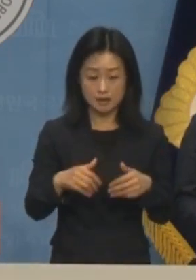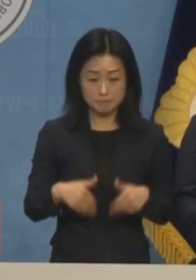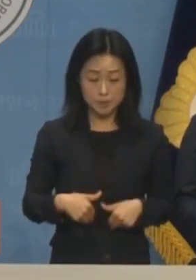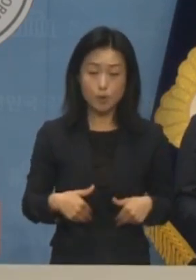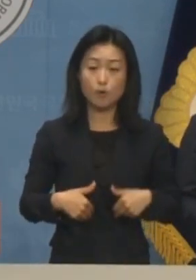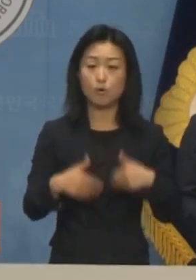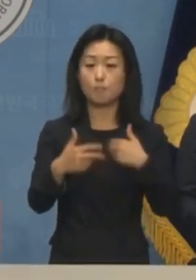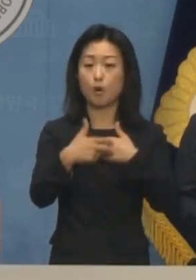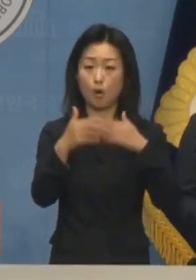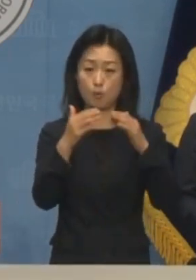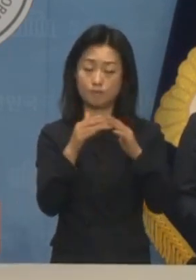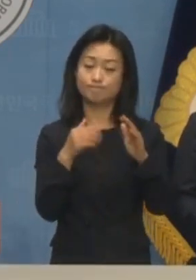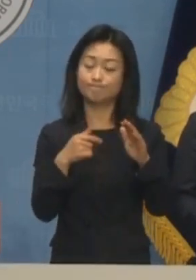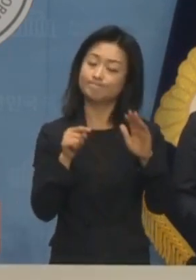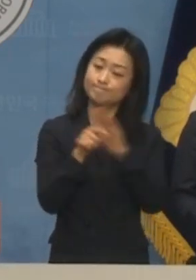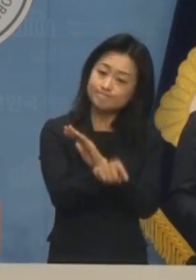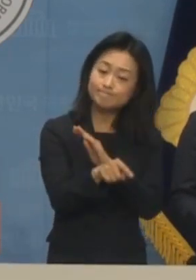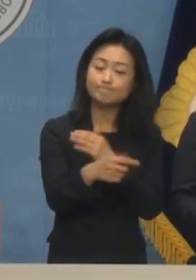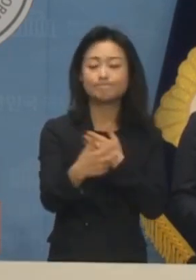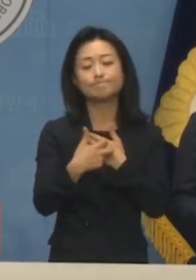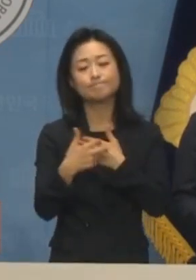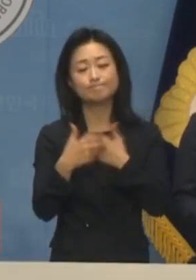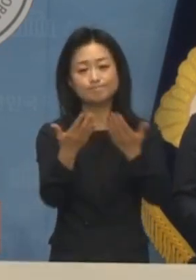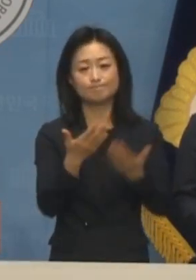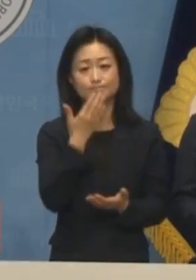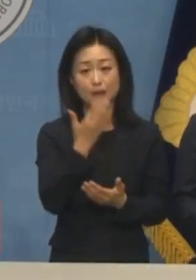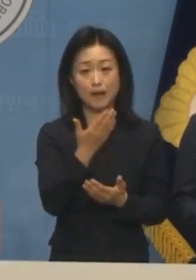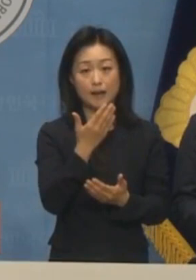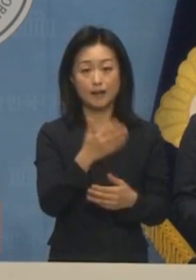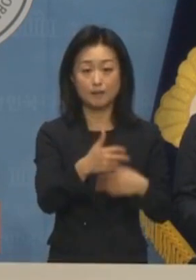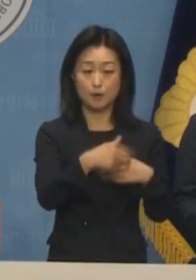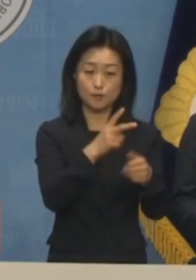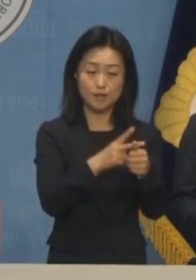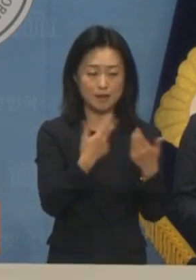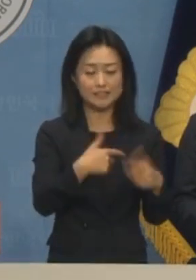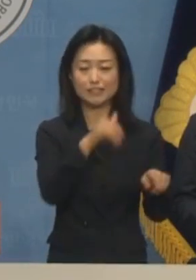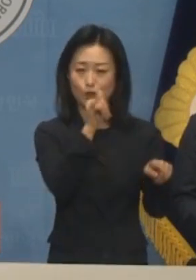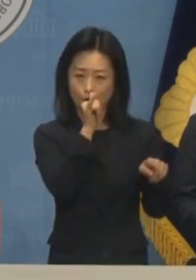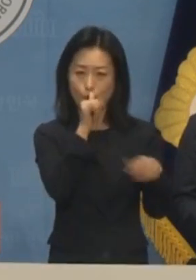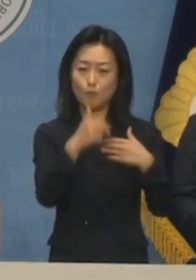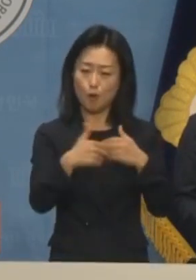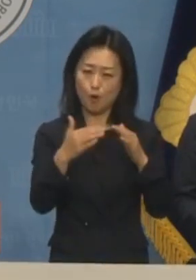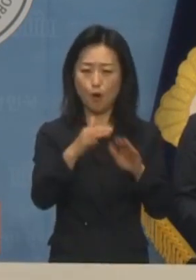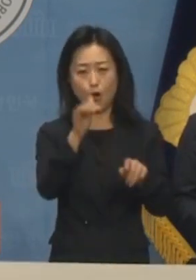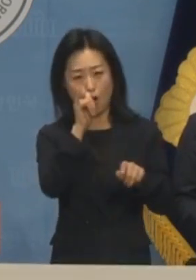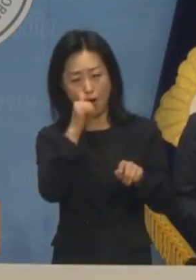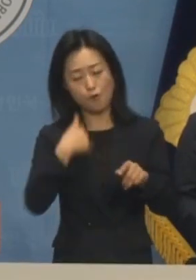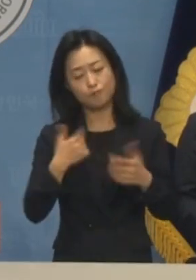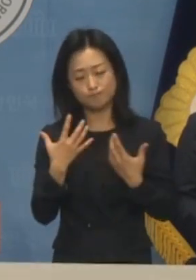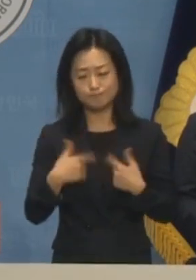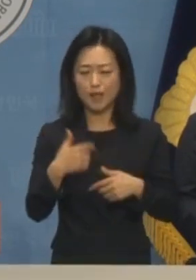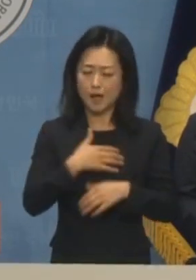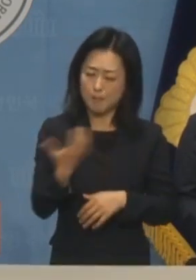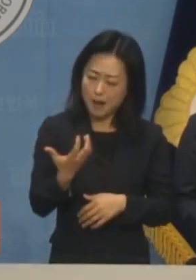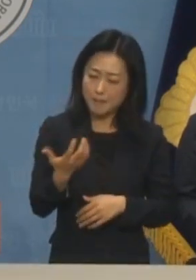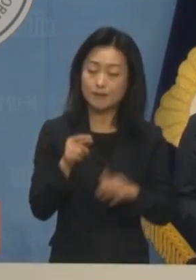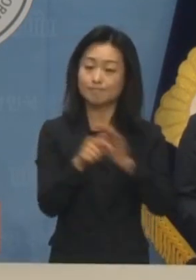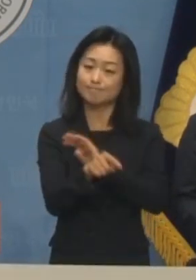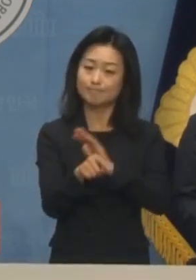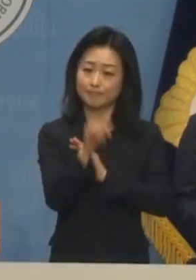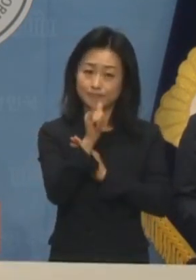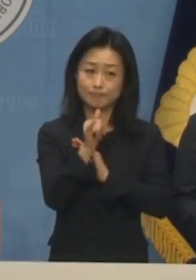의료를 받을 수 있도록 의사와 병원이 배치되고 병원과 의원이 경쟁하는